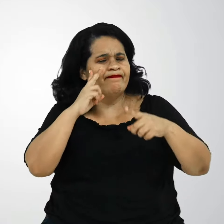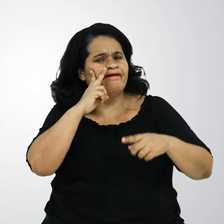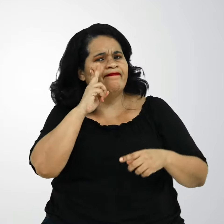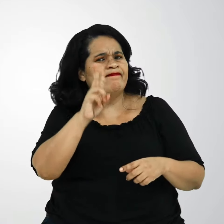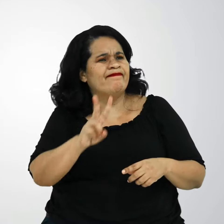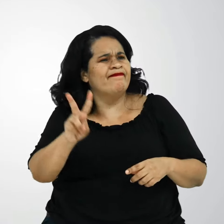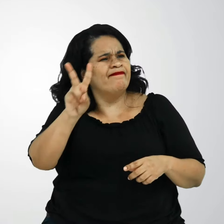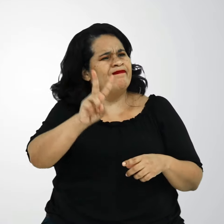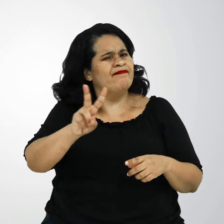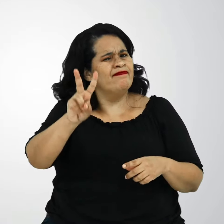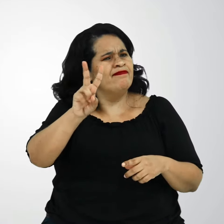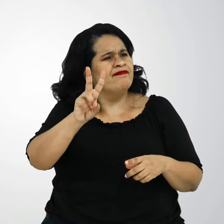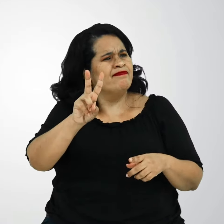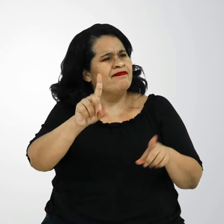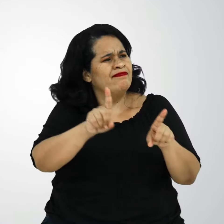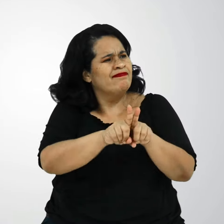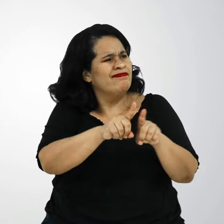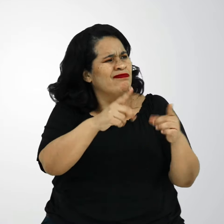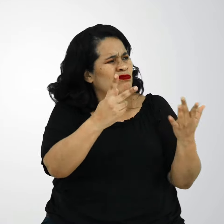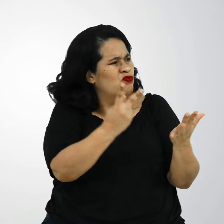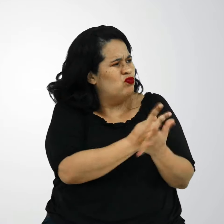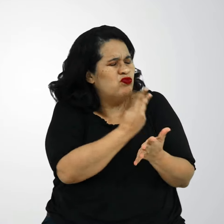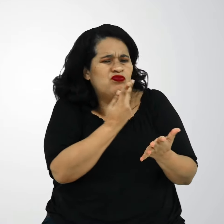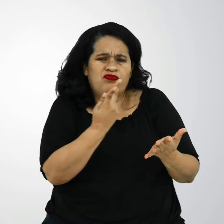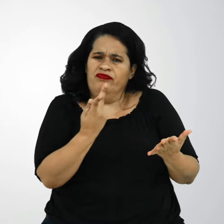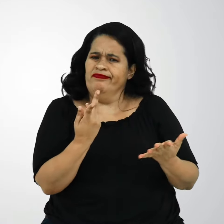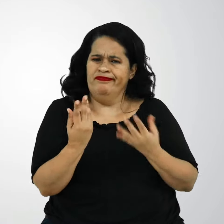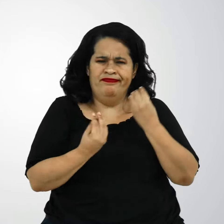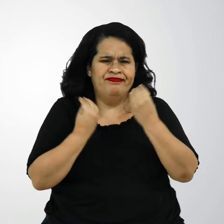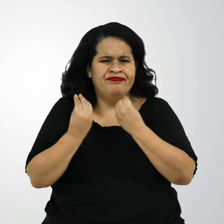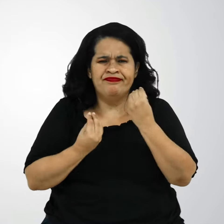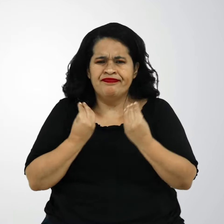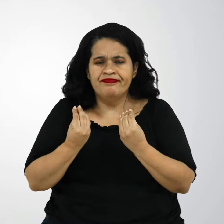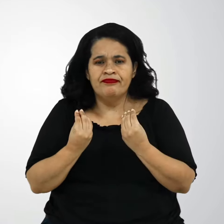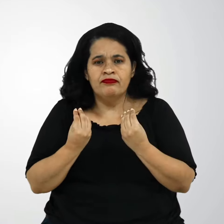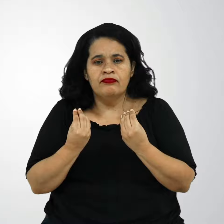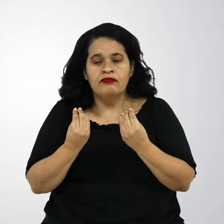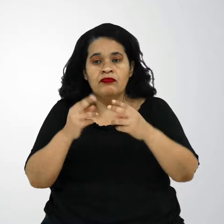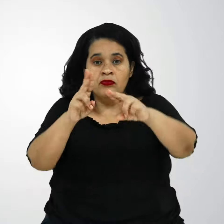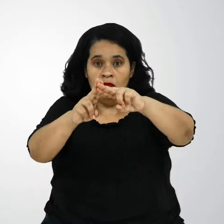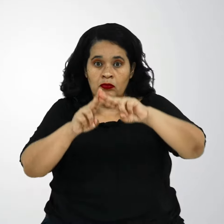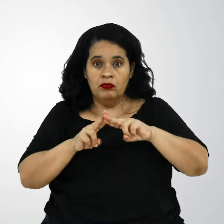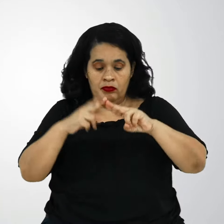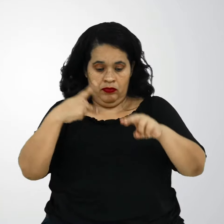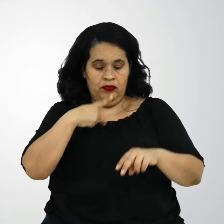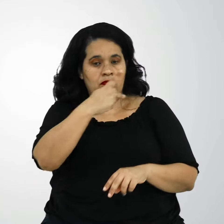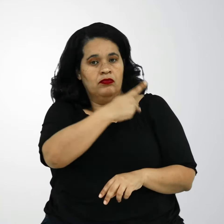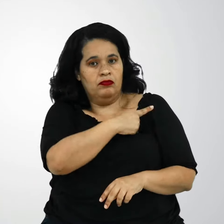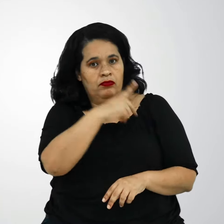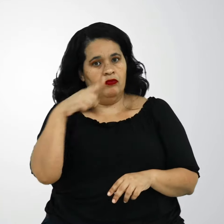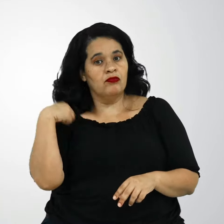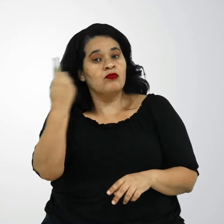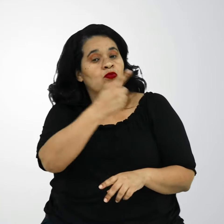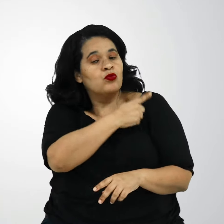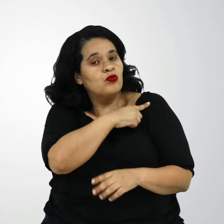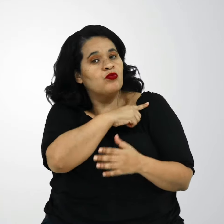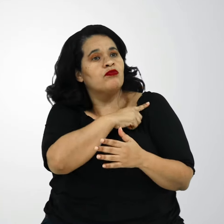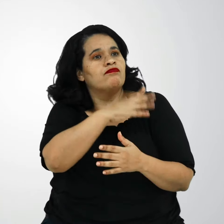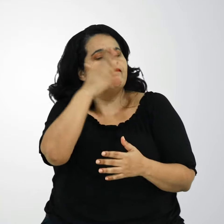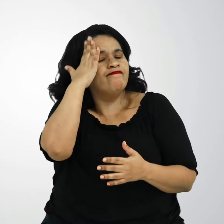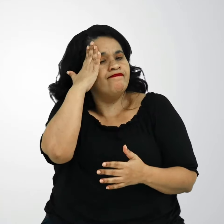tanto quanto equivocada, olhando os relatos, né, da Escritura como um todo. Então, pastor, a gente fica cada vez mais convicto que a